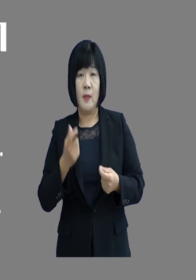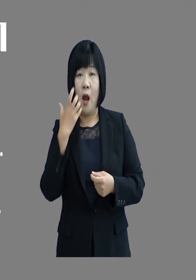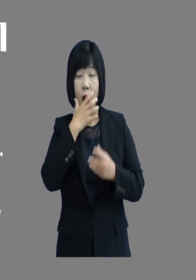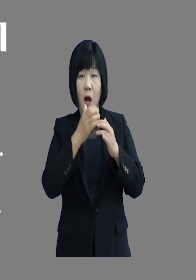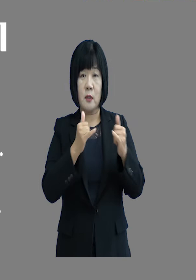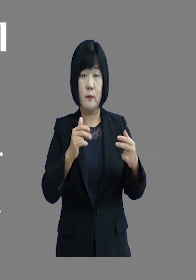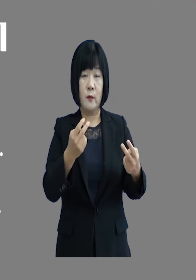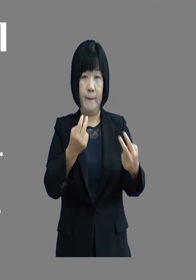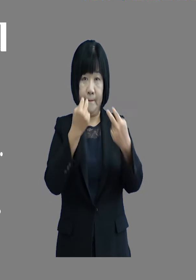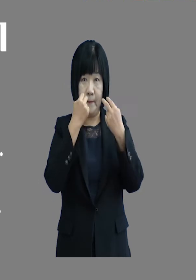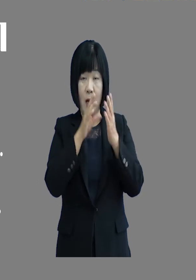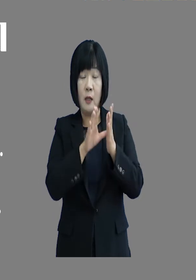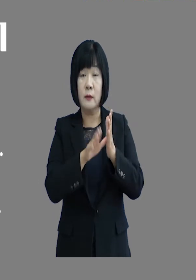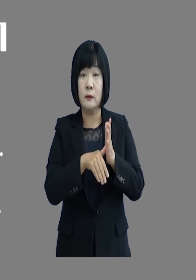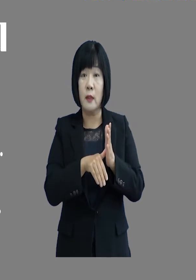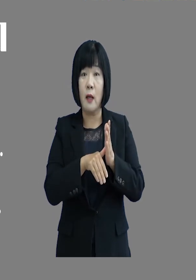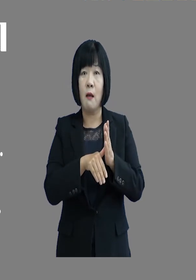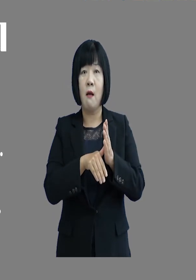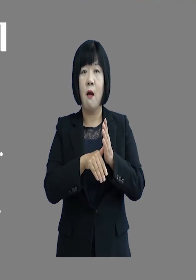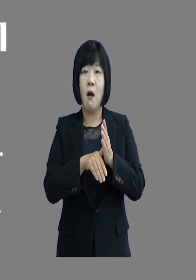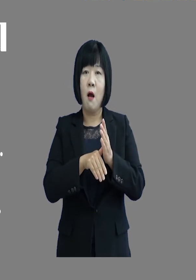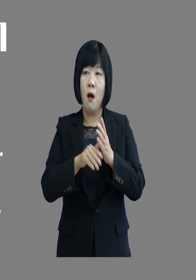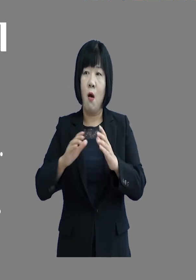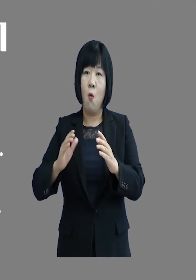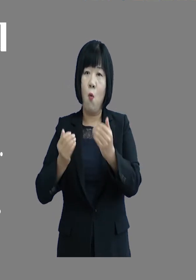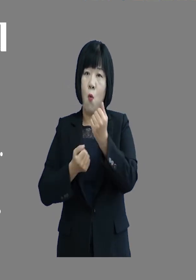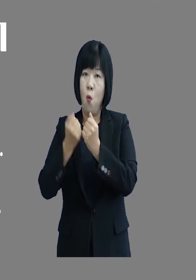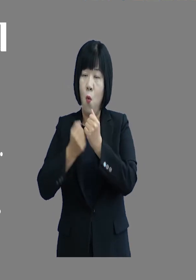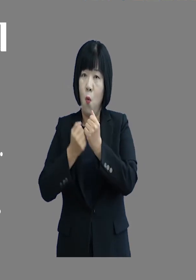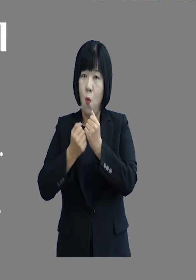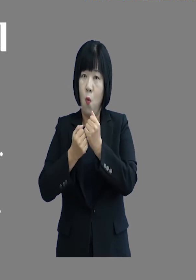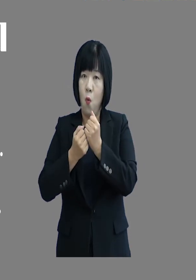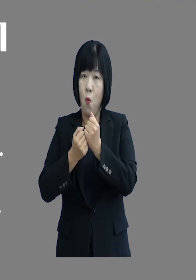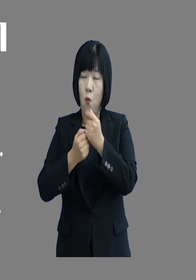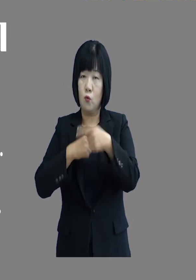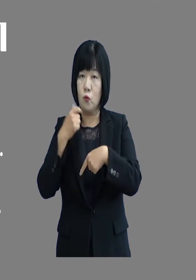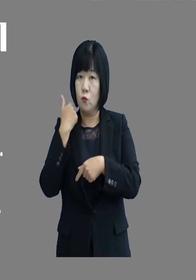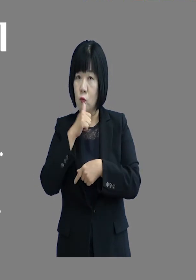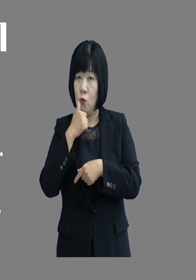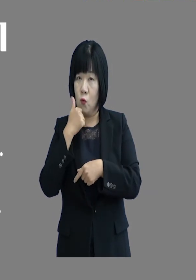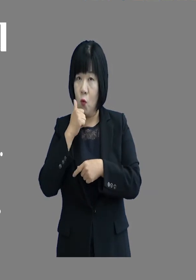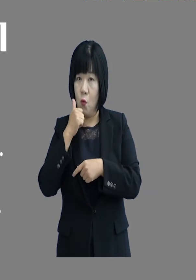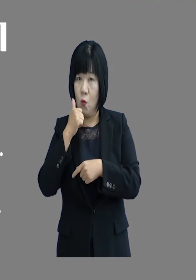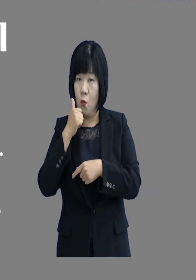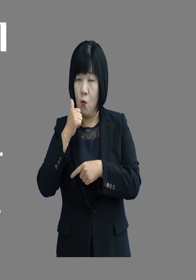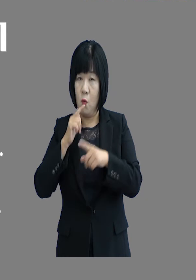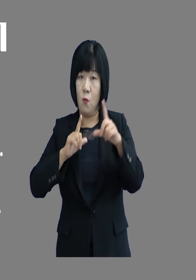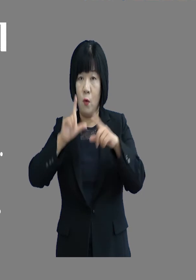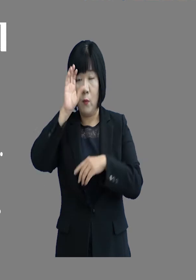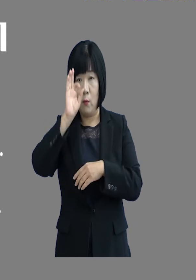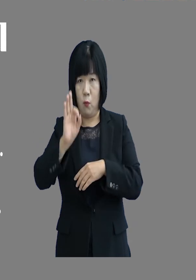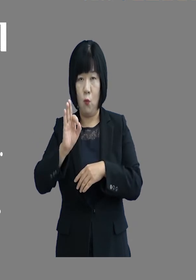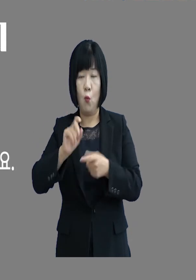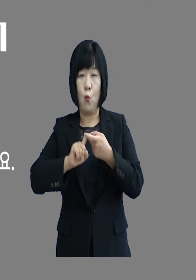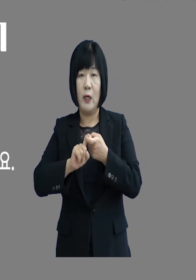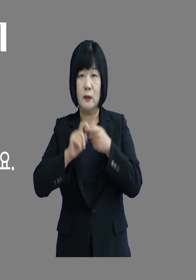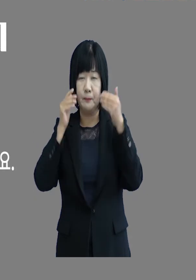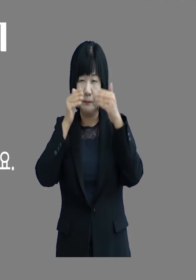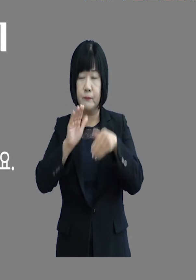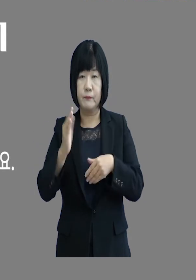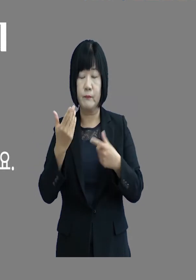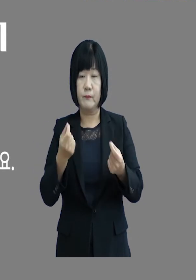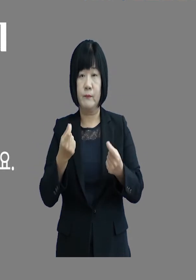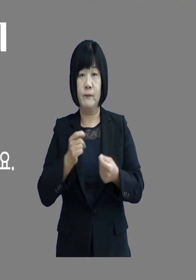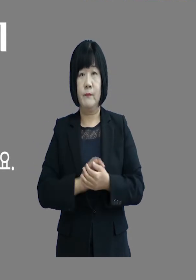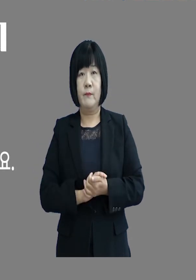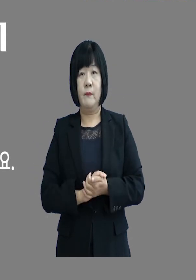일반인들도 처음에는 그런 화면을 보고 그분들도 처음 접하는 화면이니까 관심을 되게 많이 가지셨던 것 같아요. 그리고